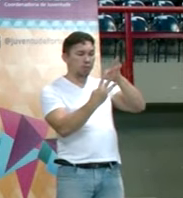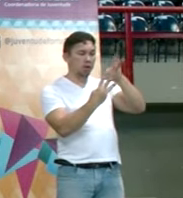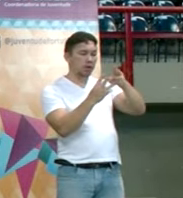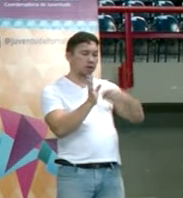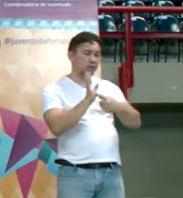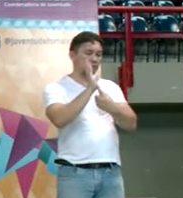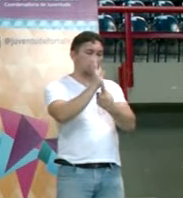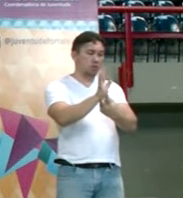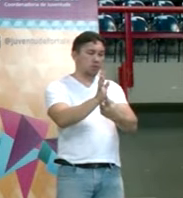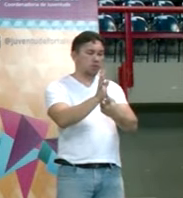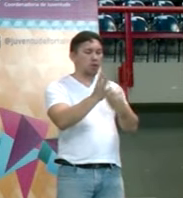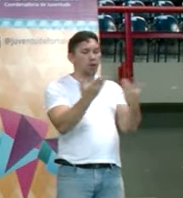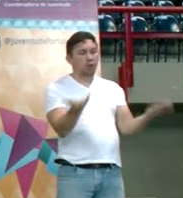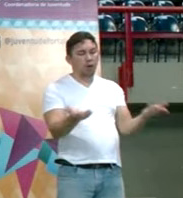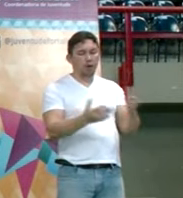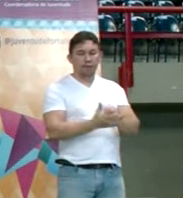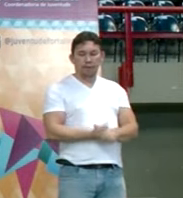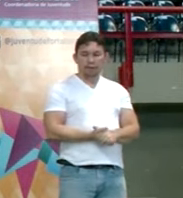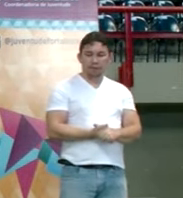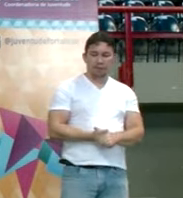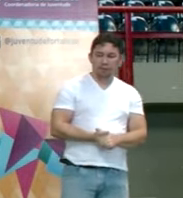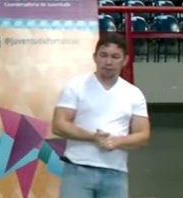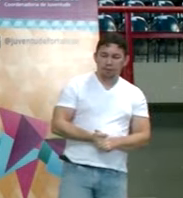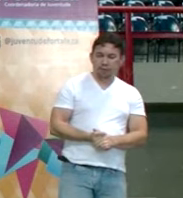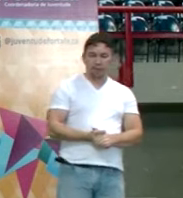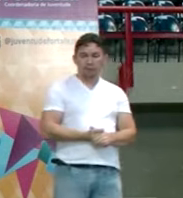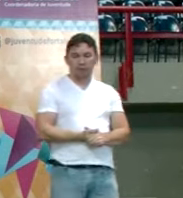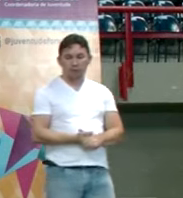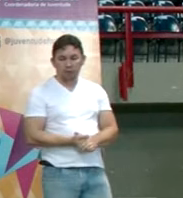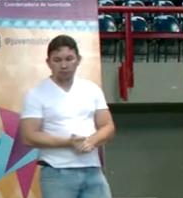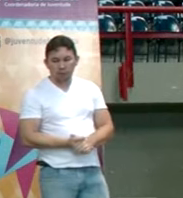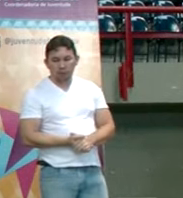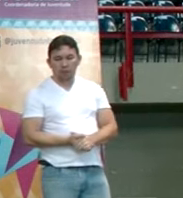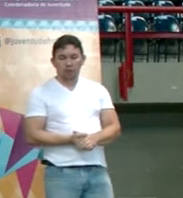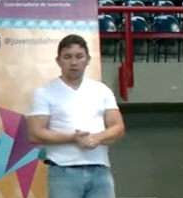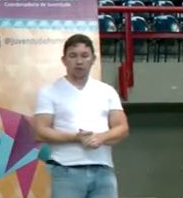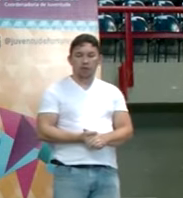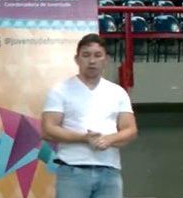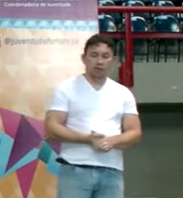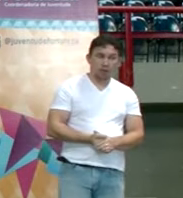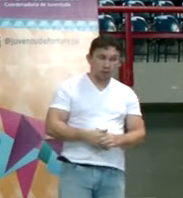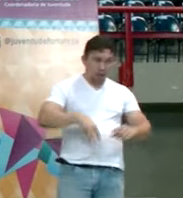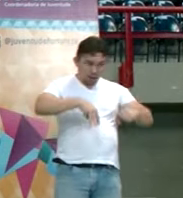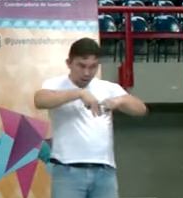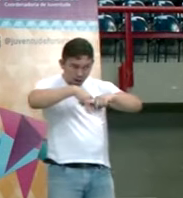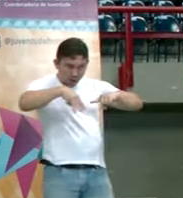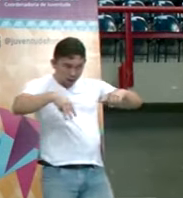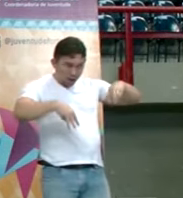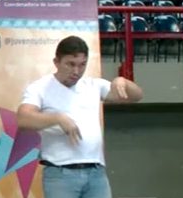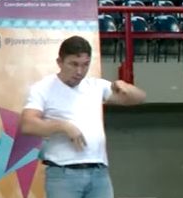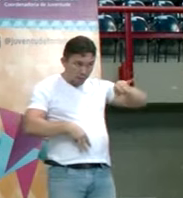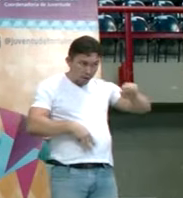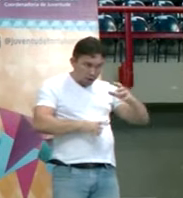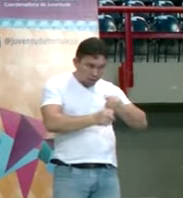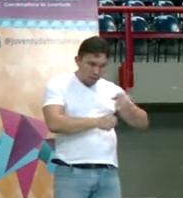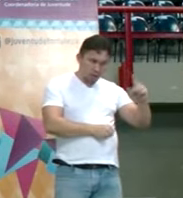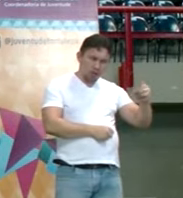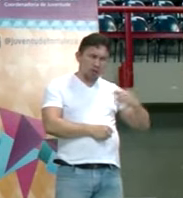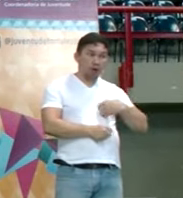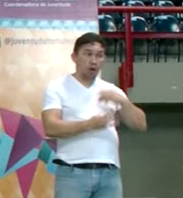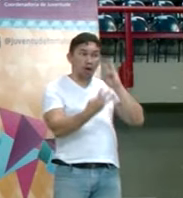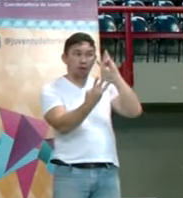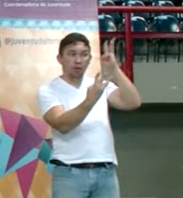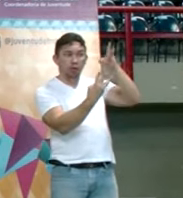dados apresentados Qual é bem pessoal eu não pedi para calcular a média eu pedi para calcular o